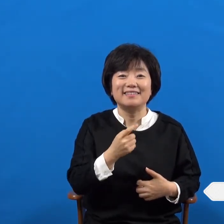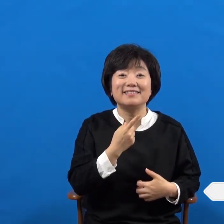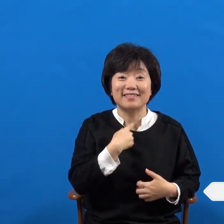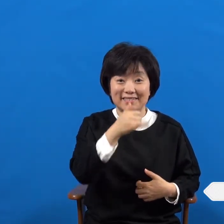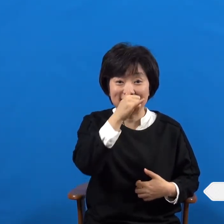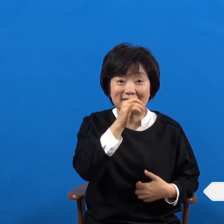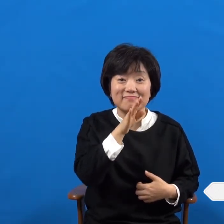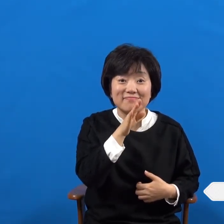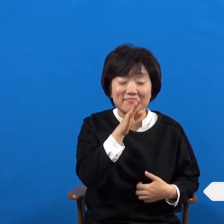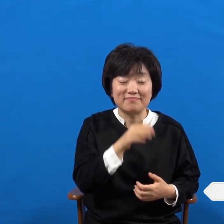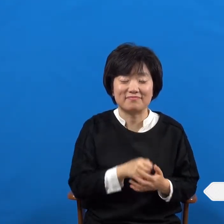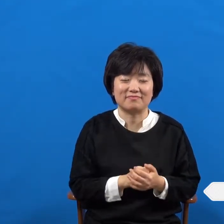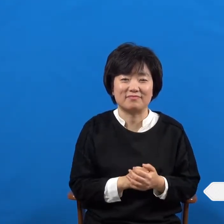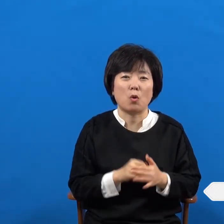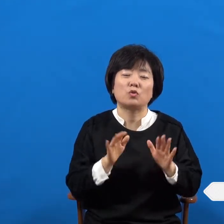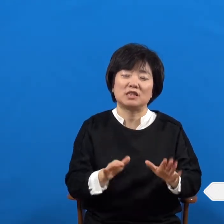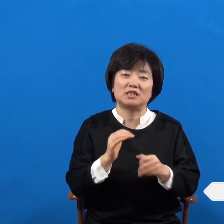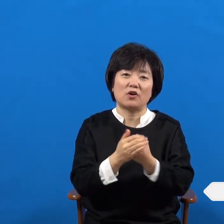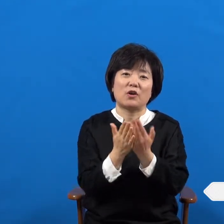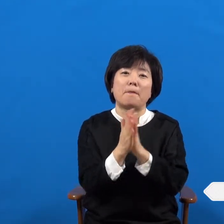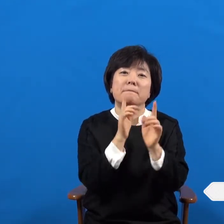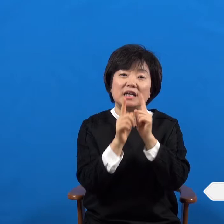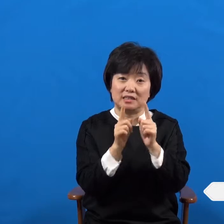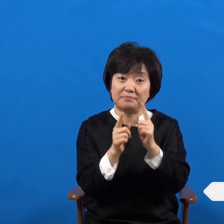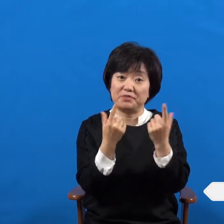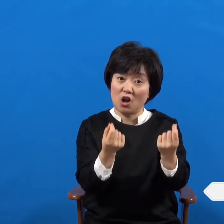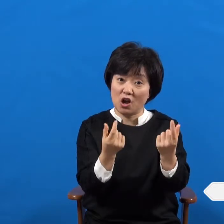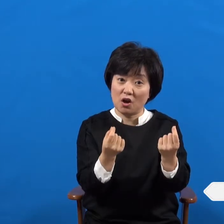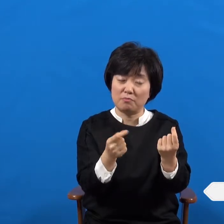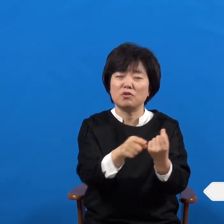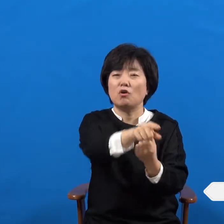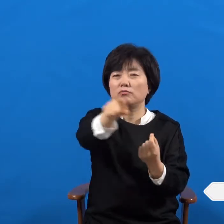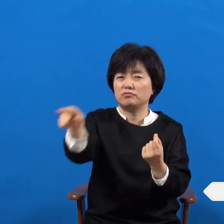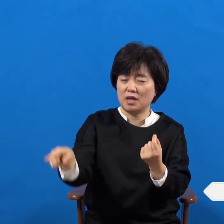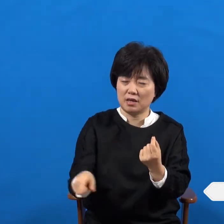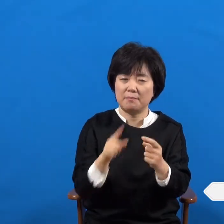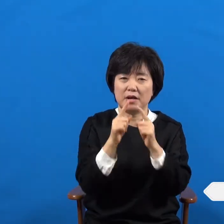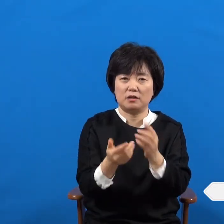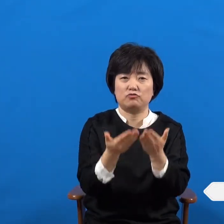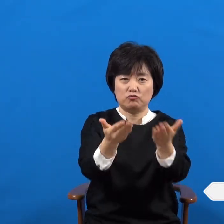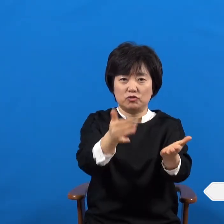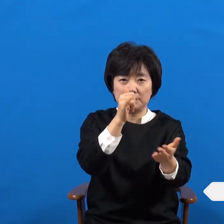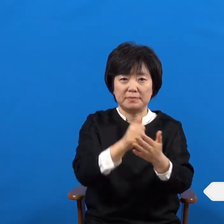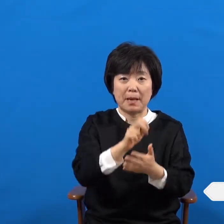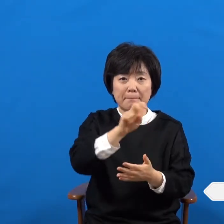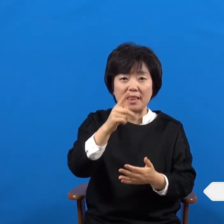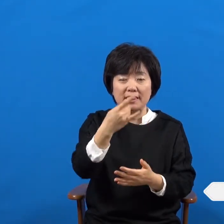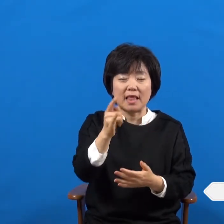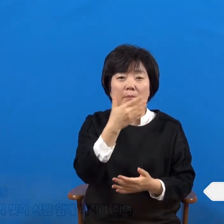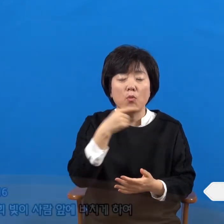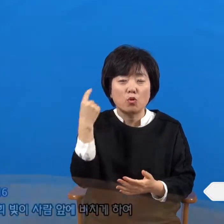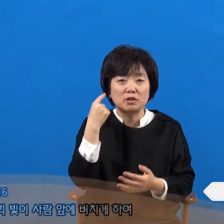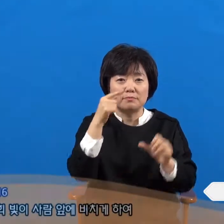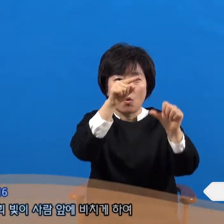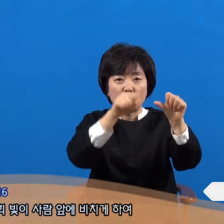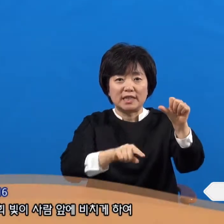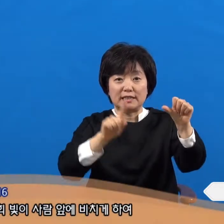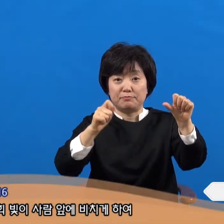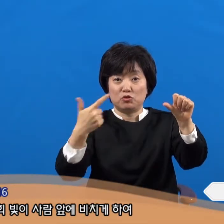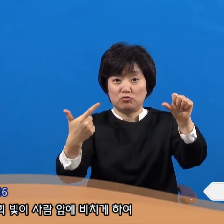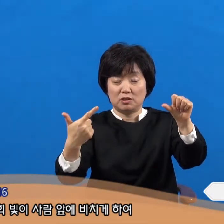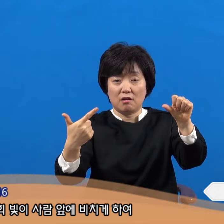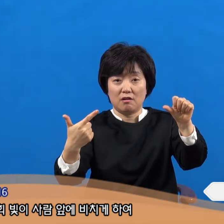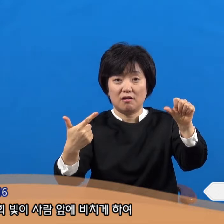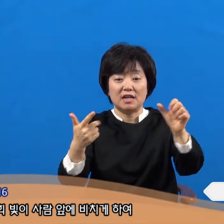있습니까? 오늘 성경은 여러분과 저에게 그렇게 말씀합니다. 마태복음 5장 16절입니다.